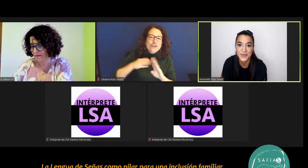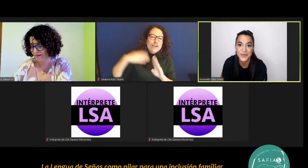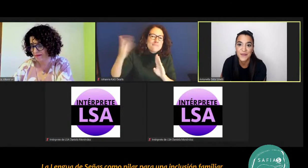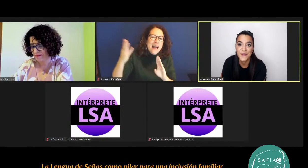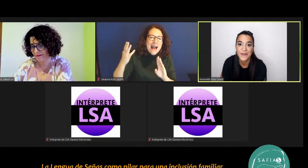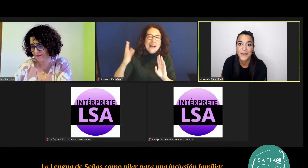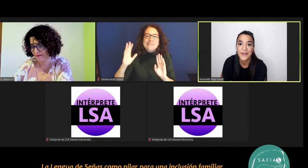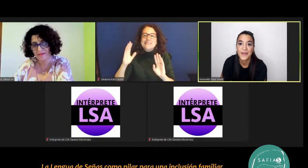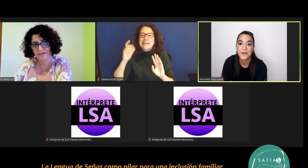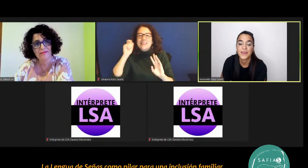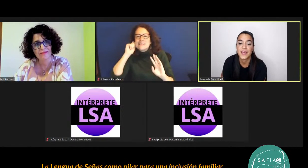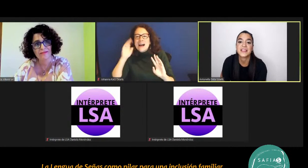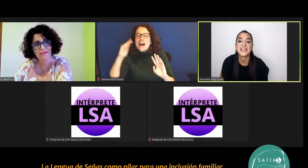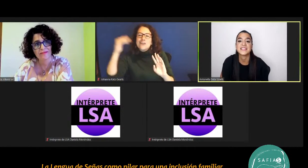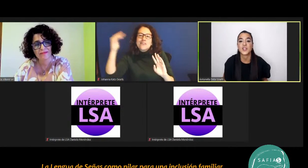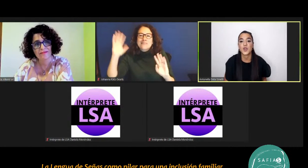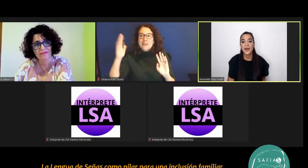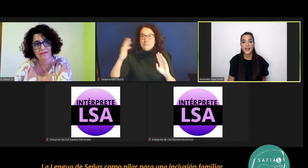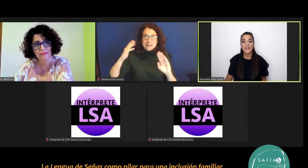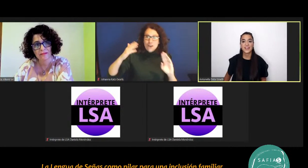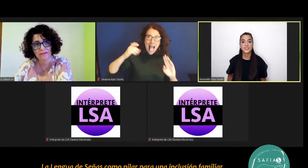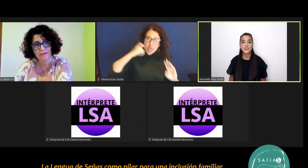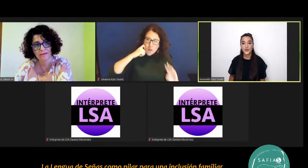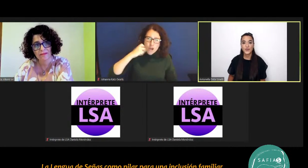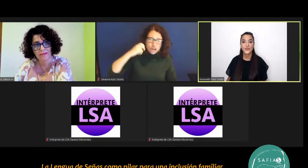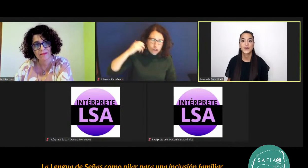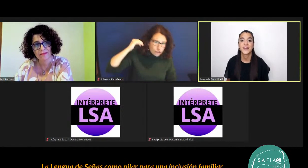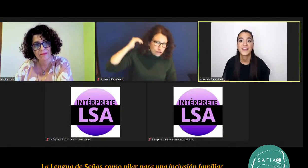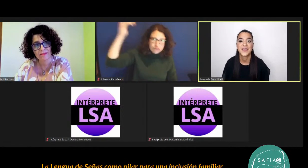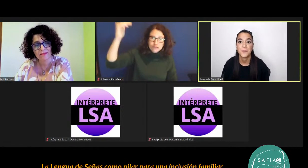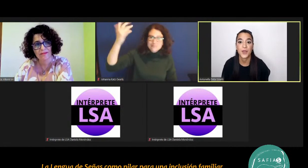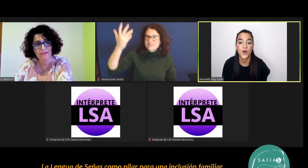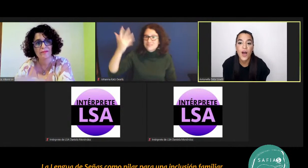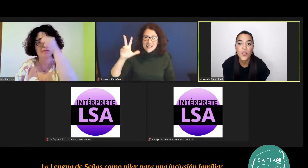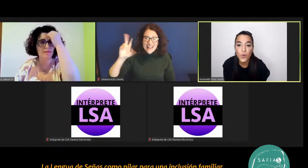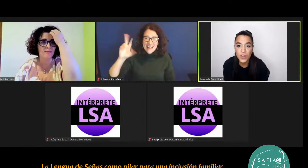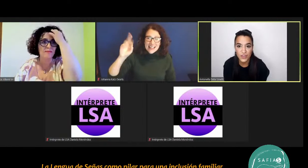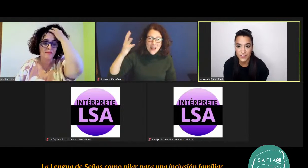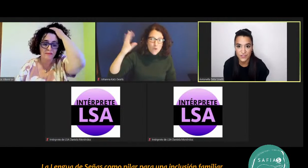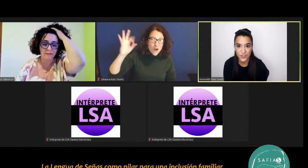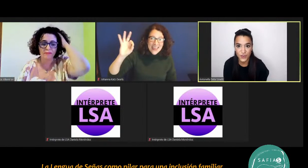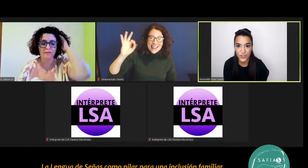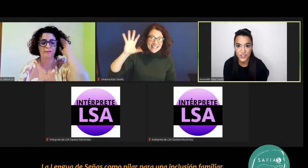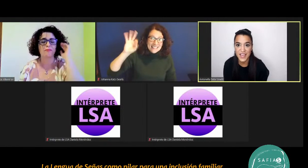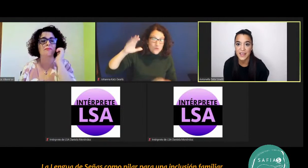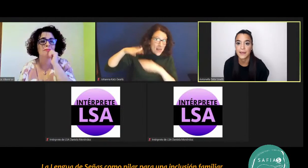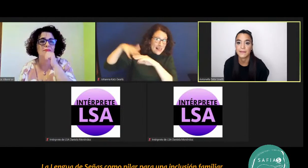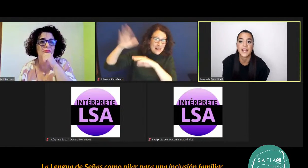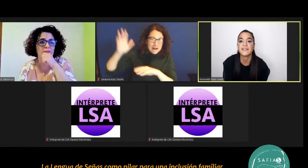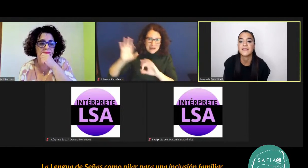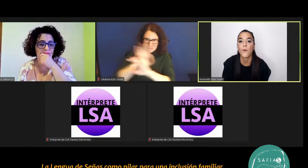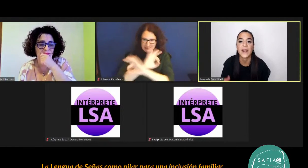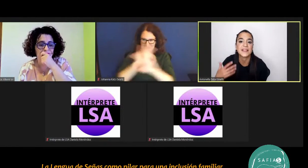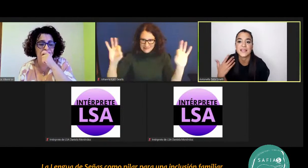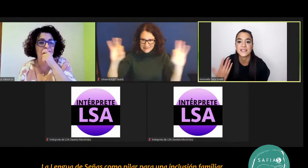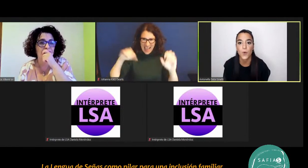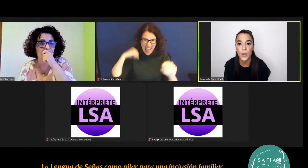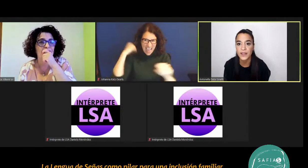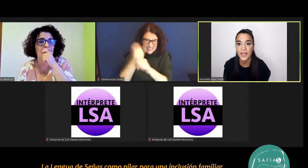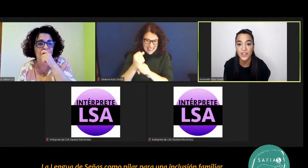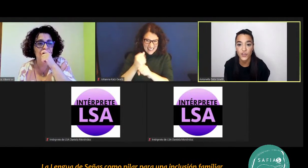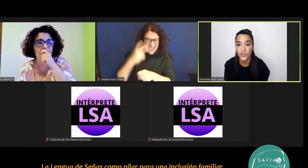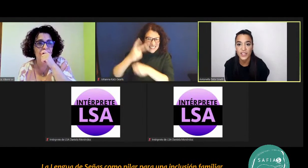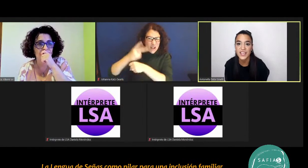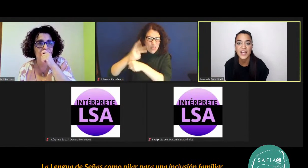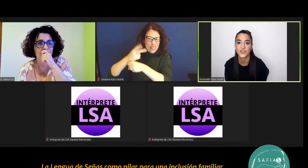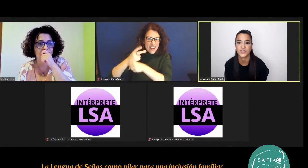hermano, que eran 10 años más grandes que yo, pero adultos no conocía, de 30, 40,